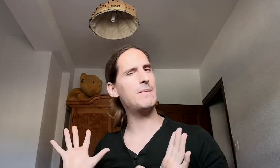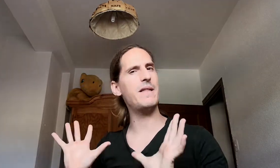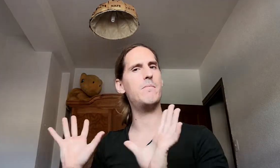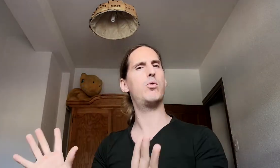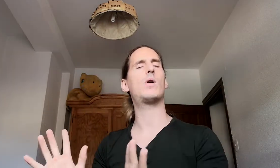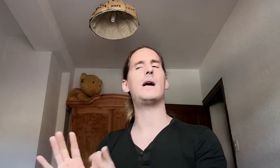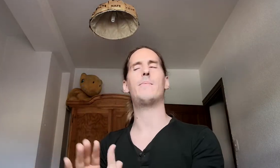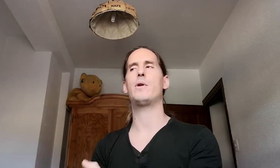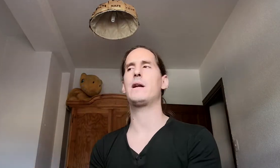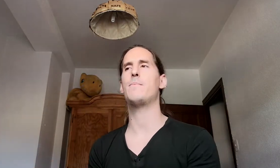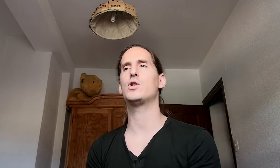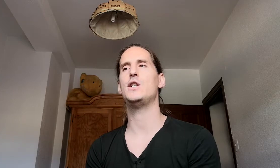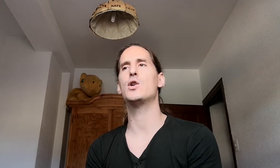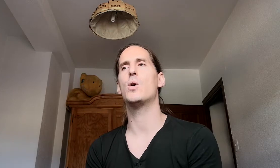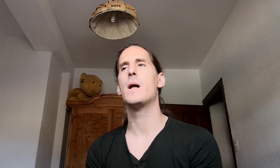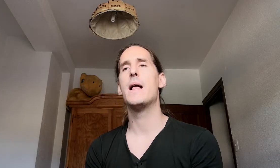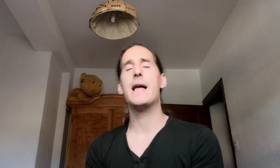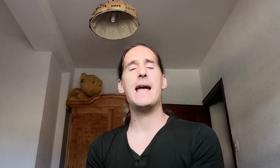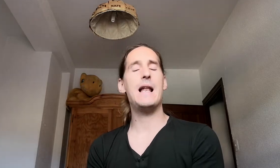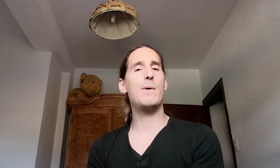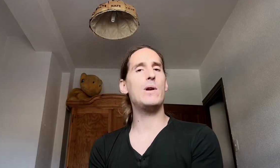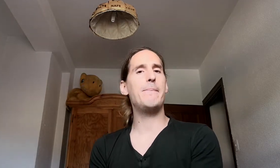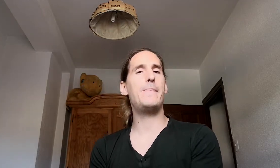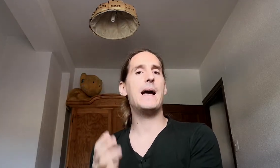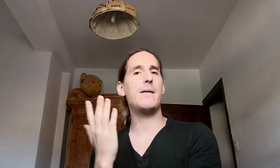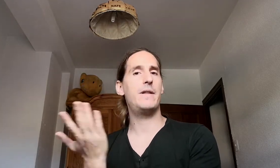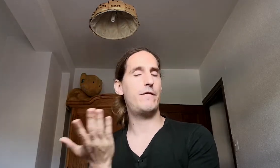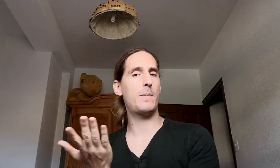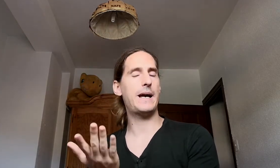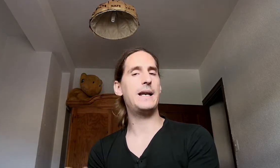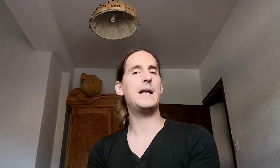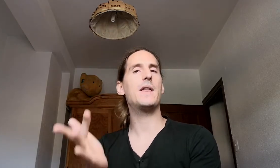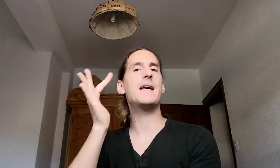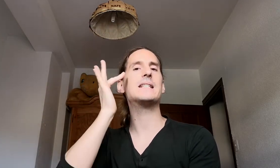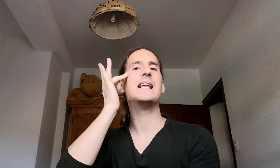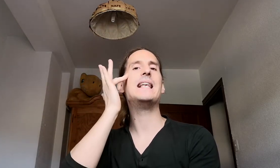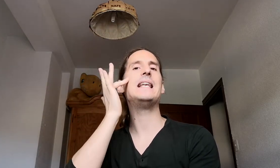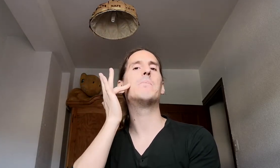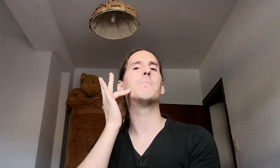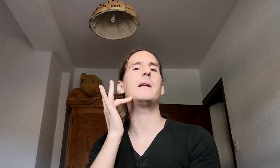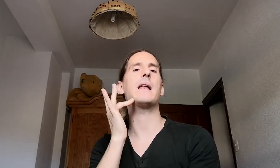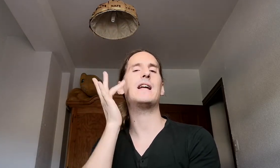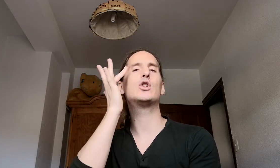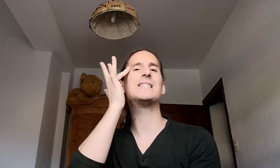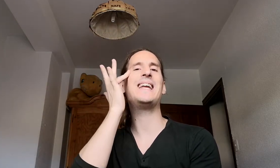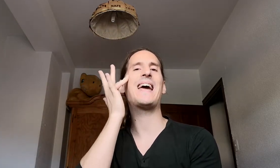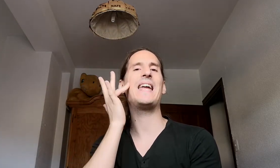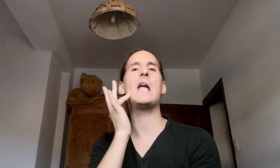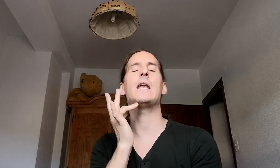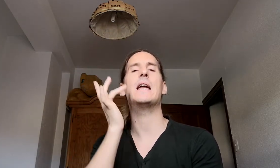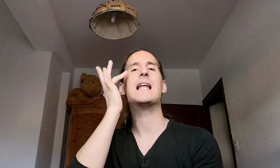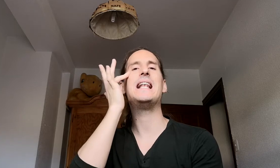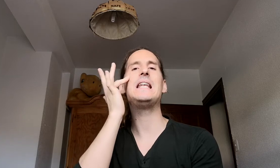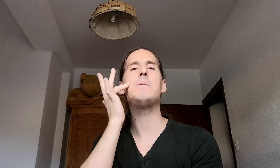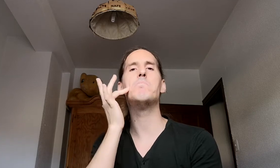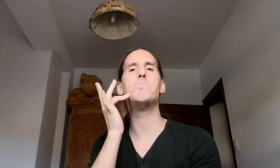tema de empujar. Por ejemplo, si yo, el verbo limpiar, de forma generalizada, es limpiar. Esto es higiene,